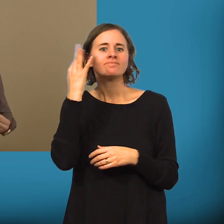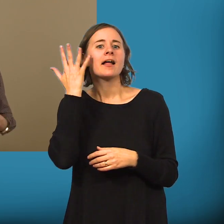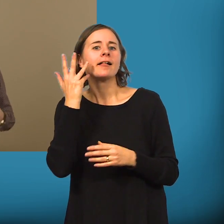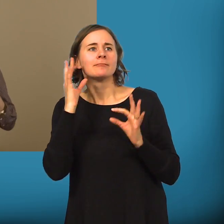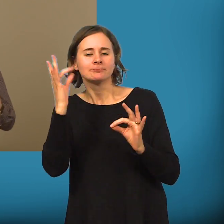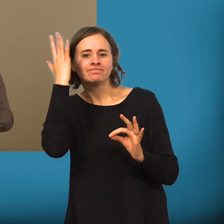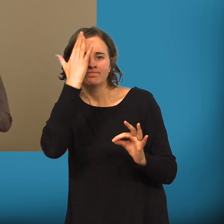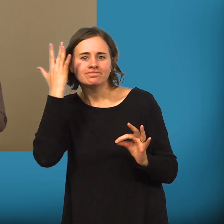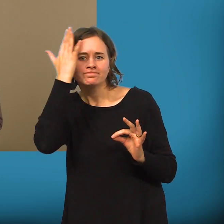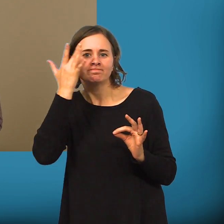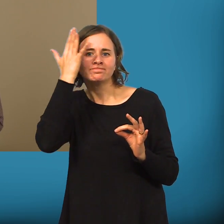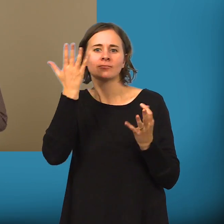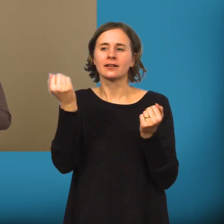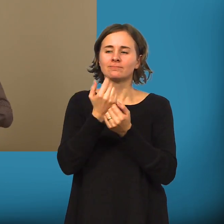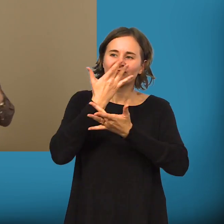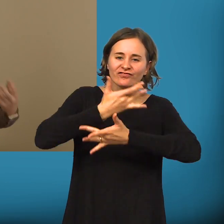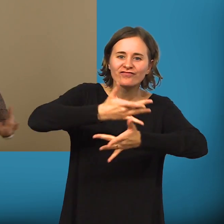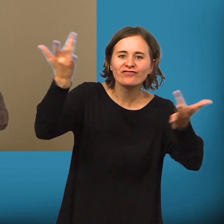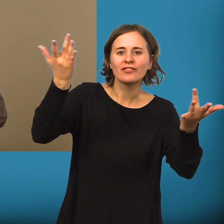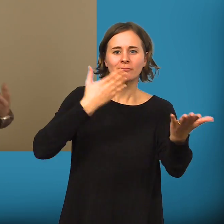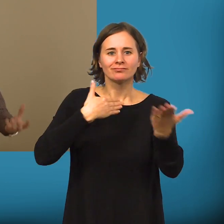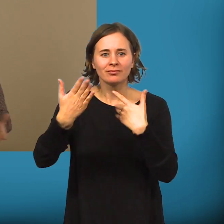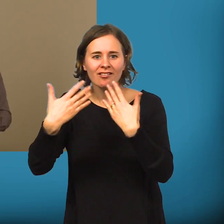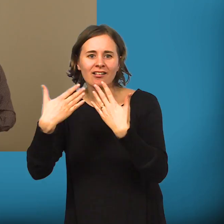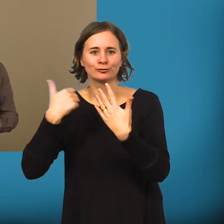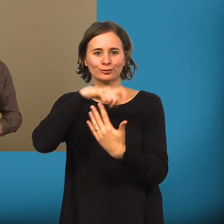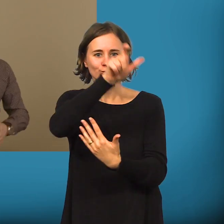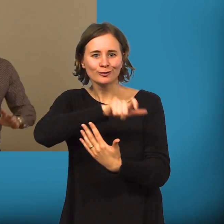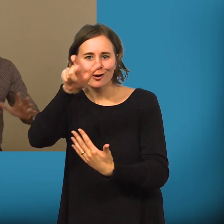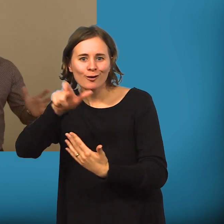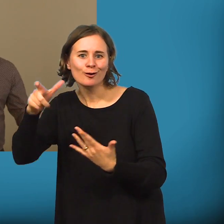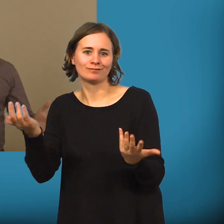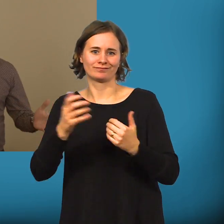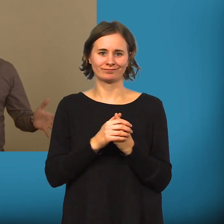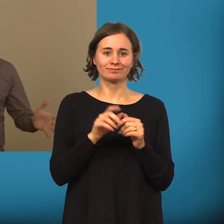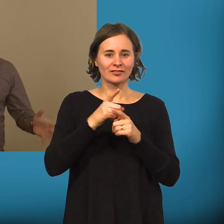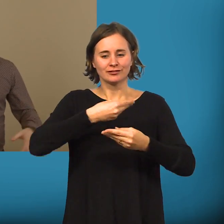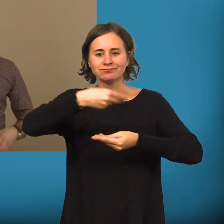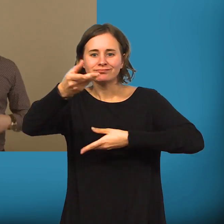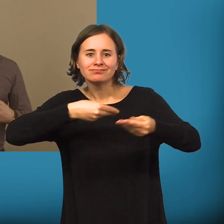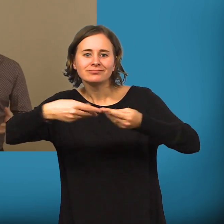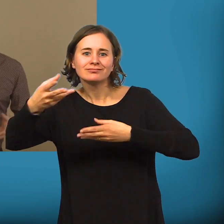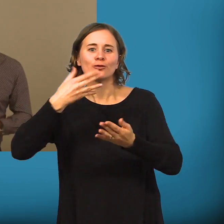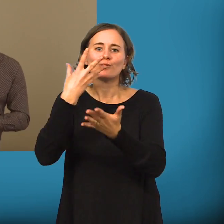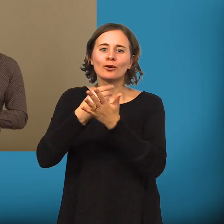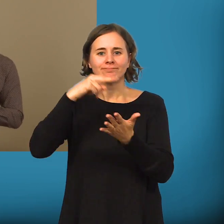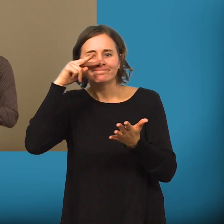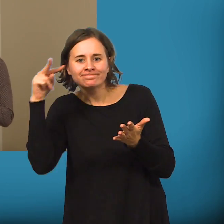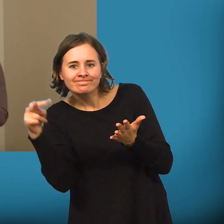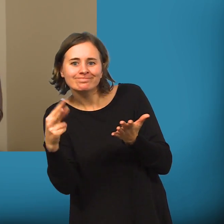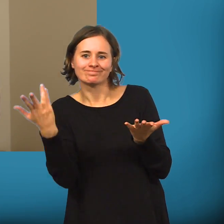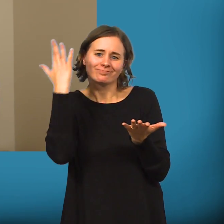su žmonėmis, dalintis kažkokiam tai savo išvalgom, požiūriais ir panašiais dalykais, viskas yra gerai. Tik